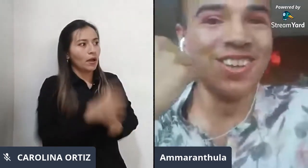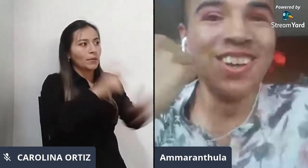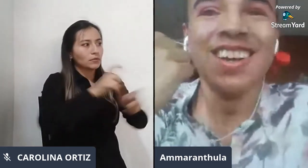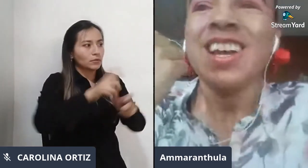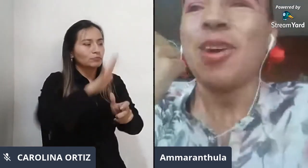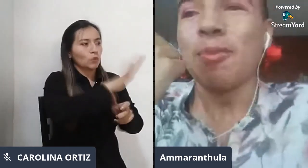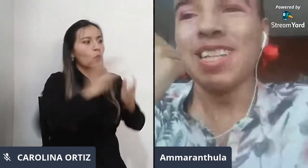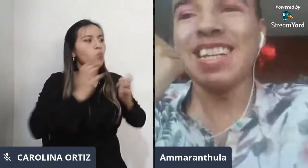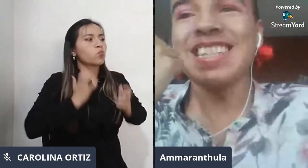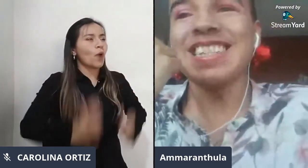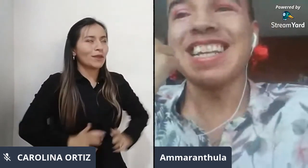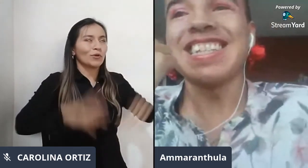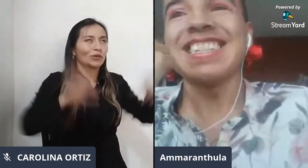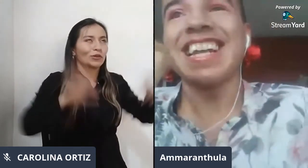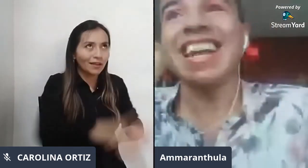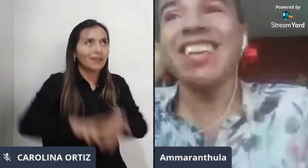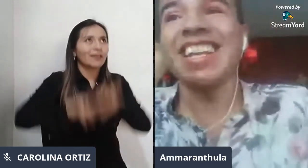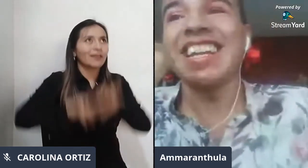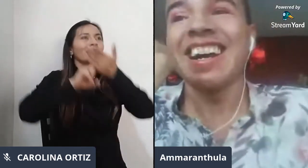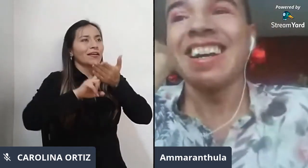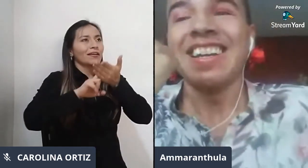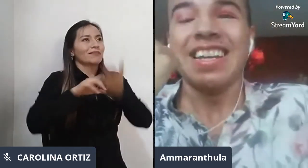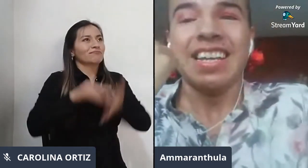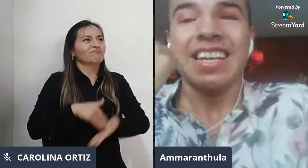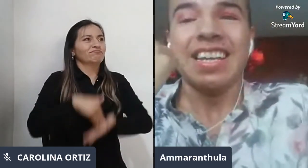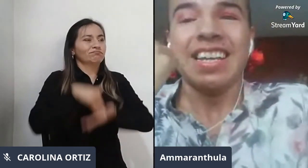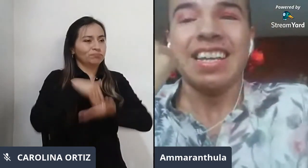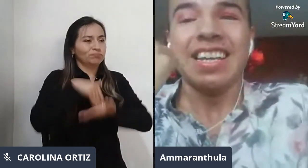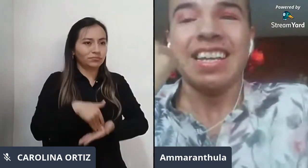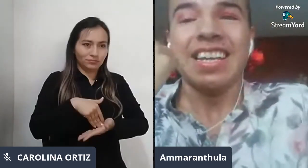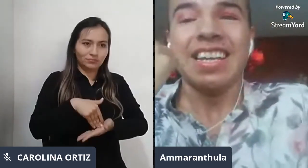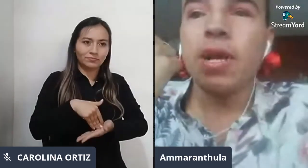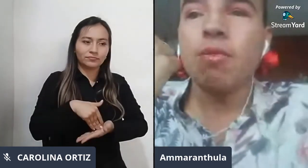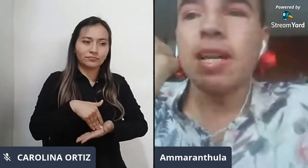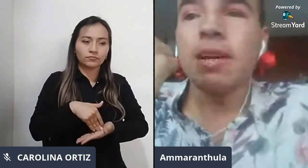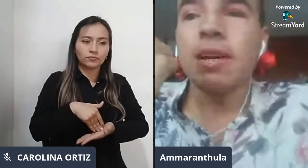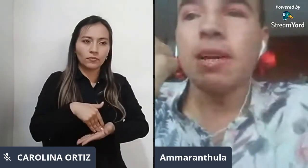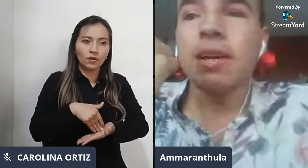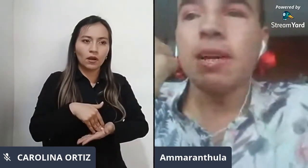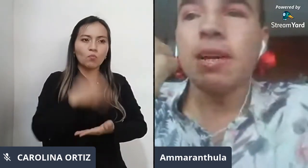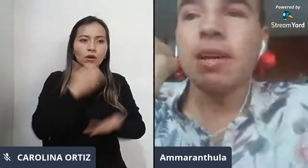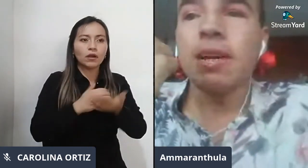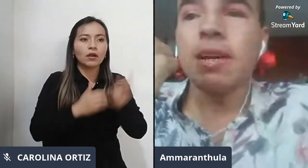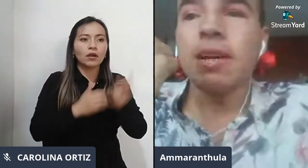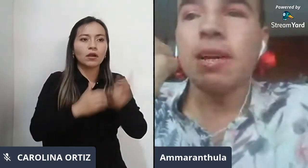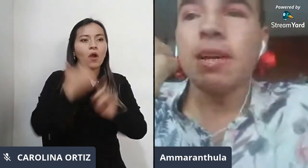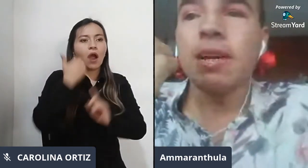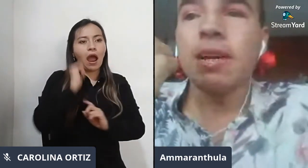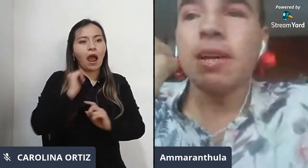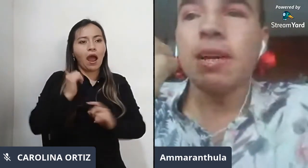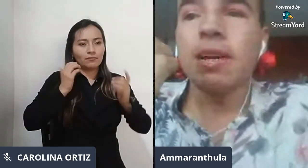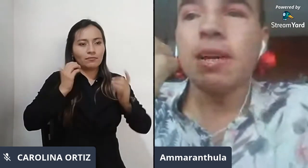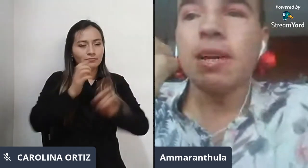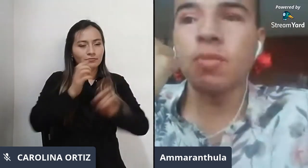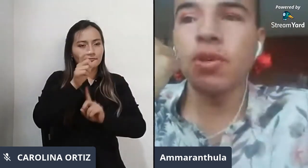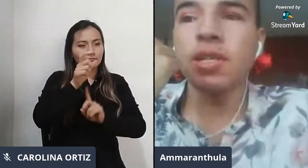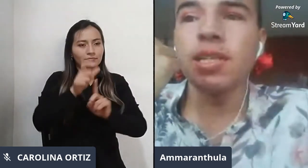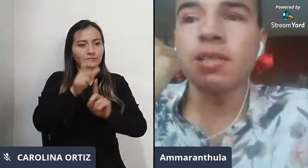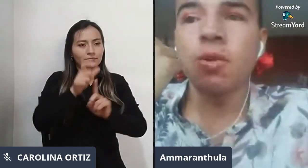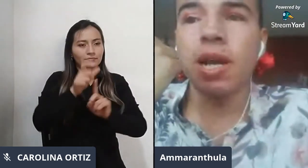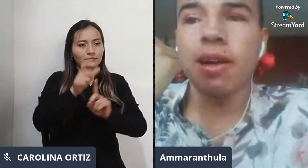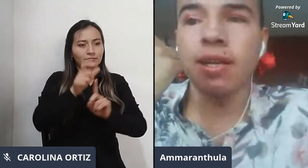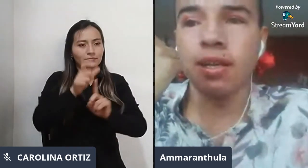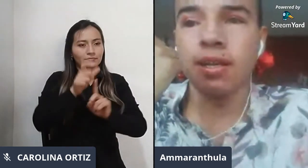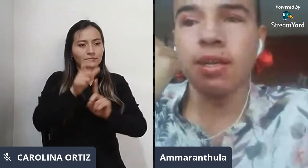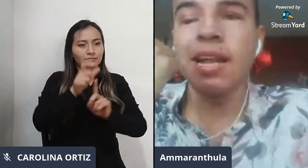reivindicaciones, cuerpos en resistencia se reivindica, por ejemplo, la figura de Wanda Fox, que fue una nena que de